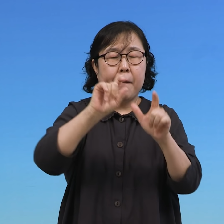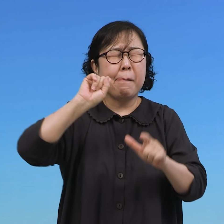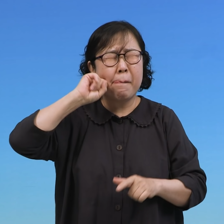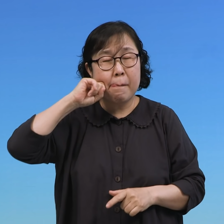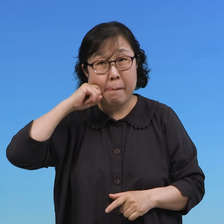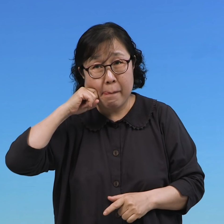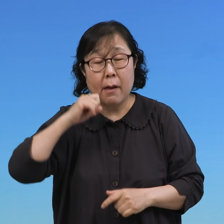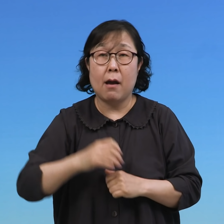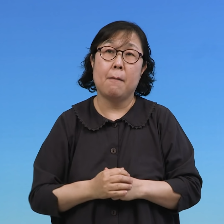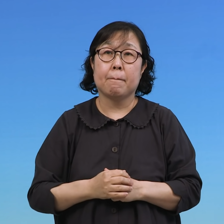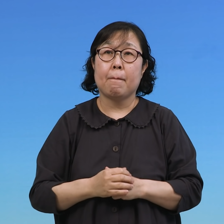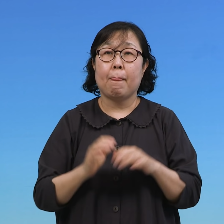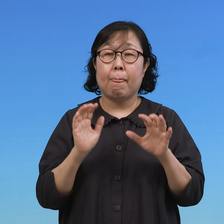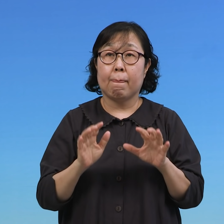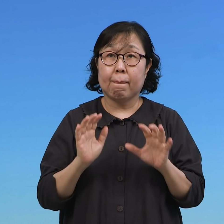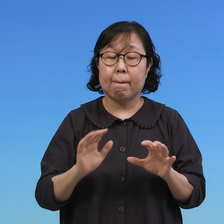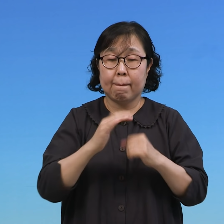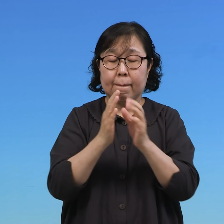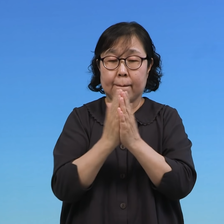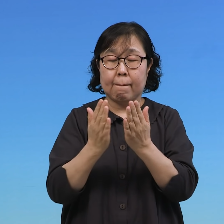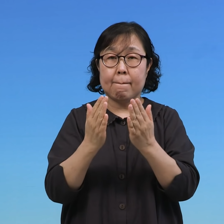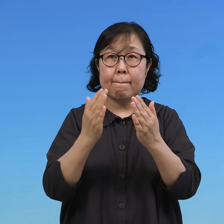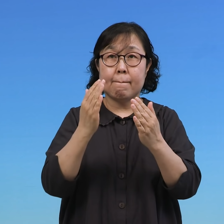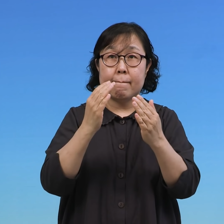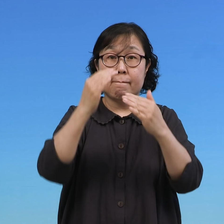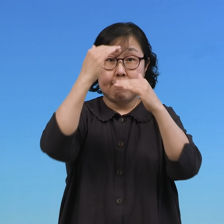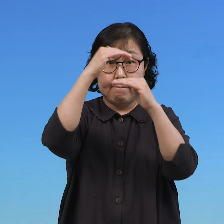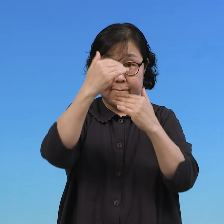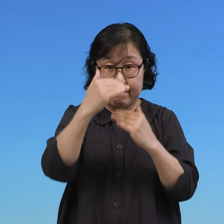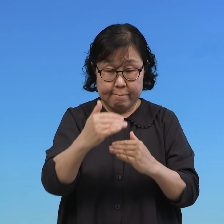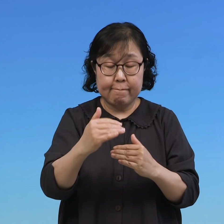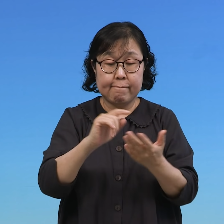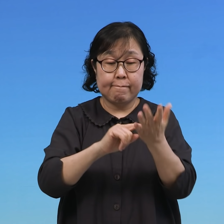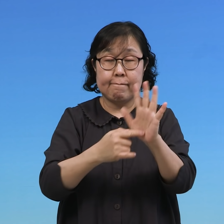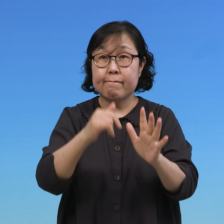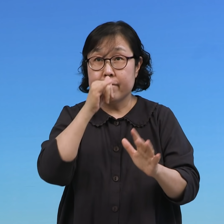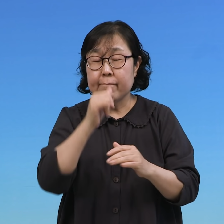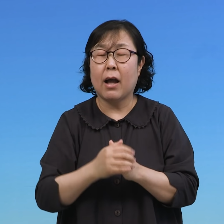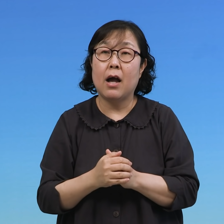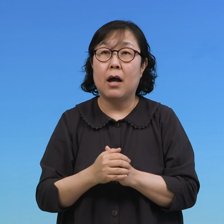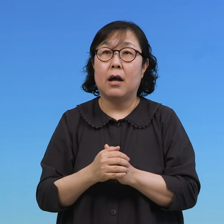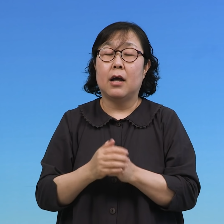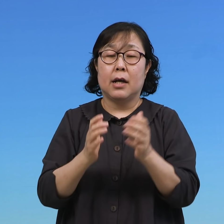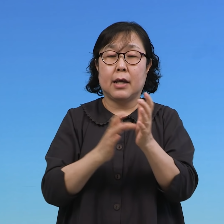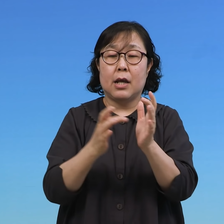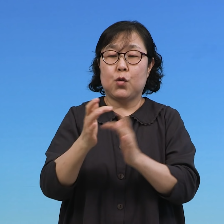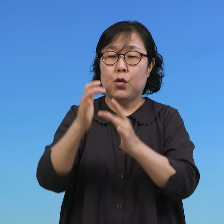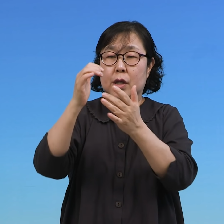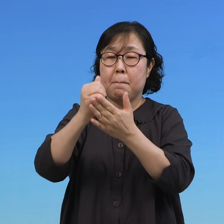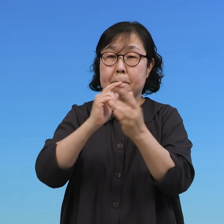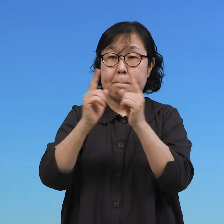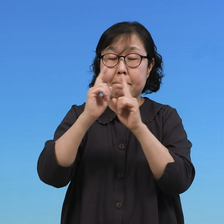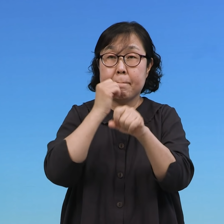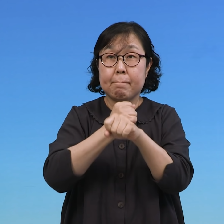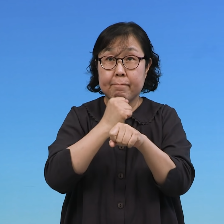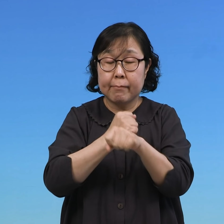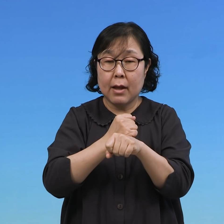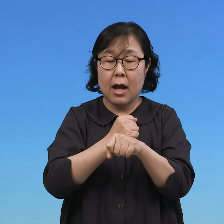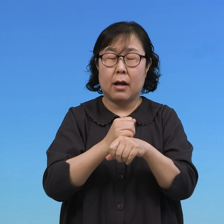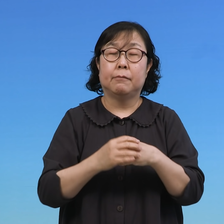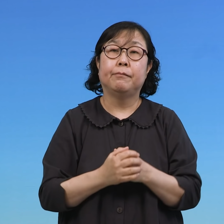오늘 본문에서도 유명한 기독교적인 역설이 표현되고 있는데요. 본문에서 예수님이 이런 말씀을